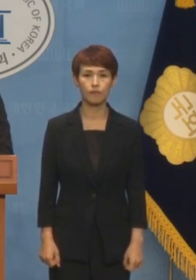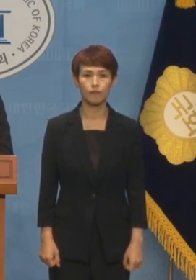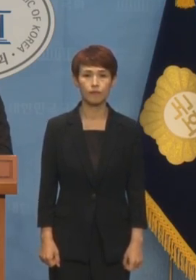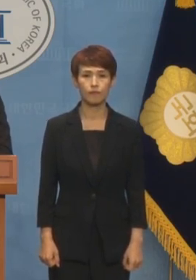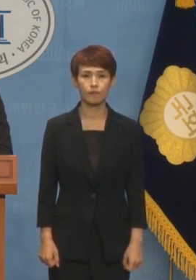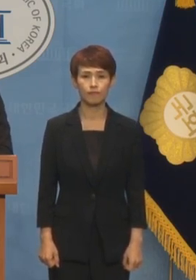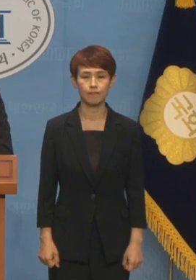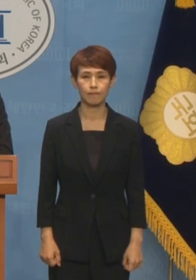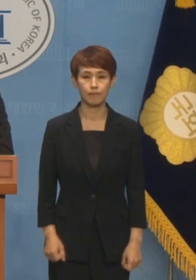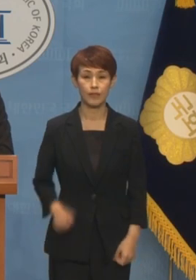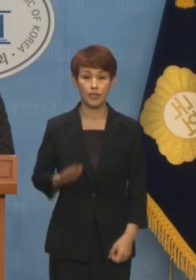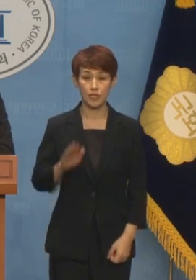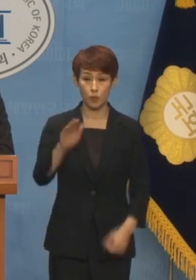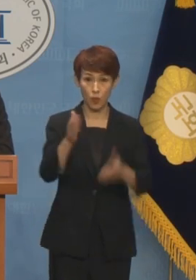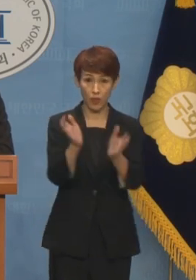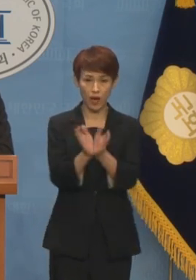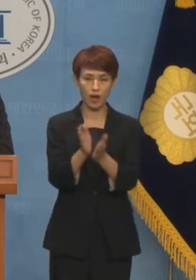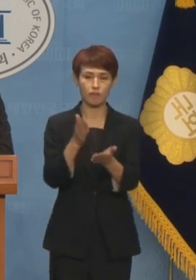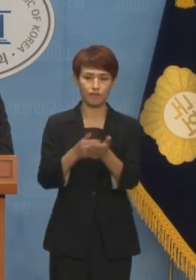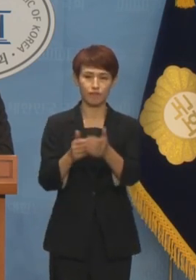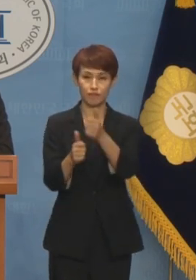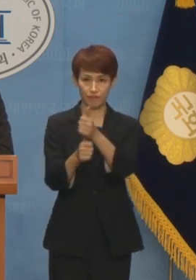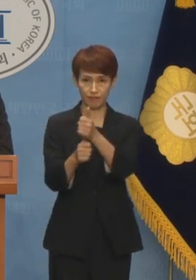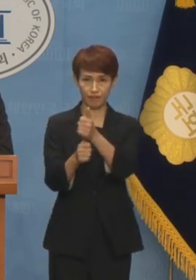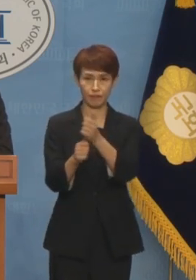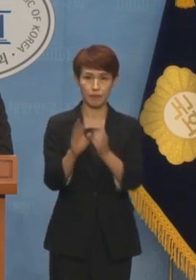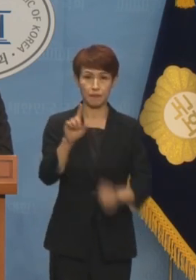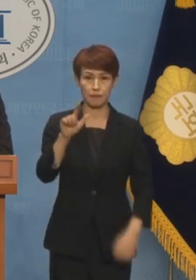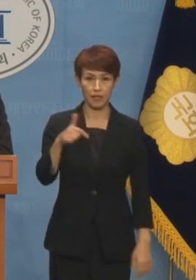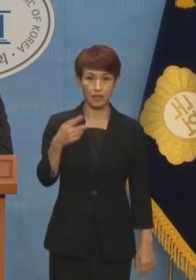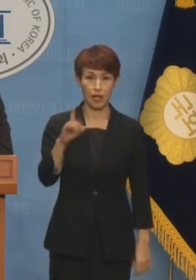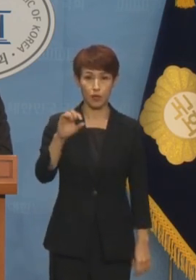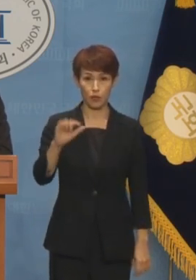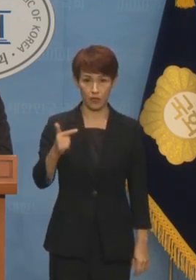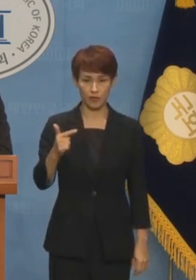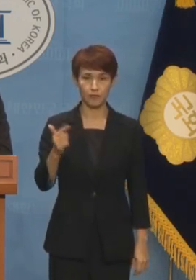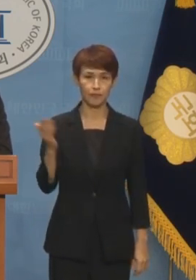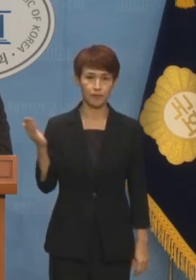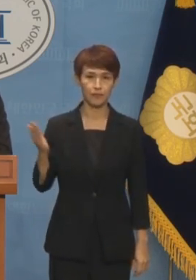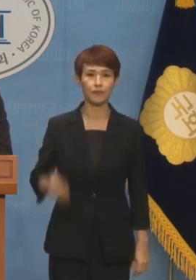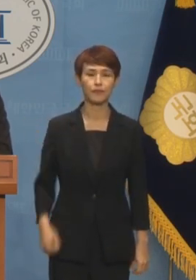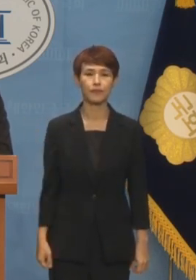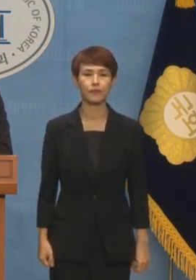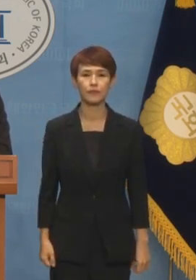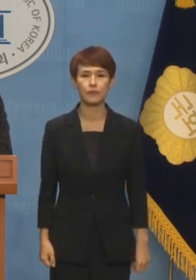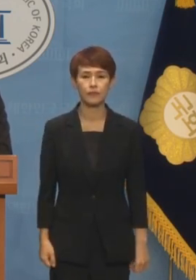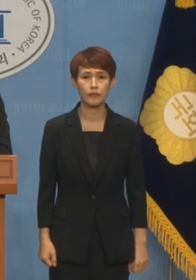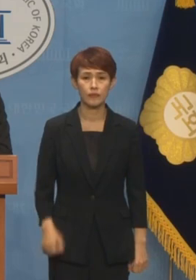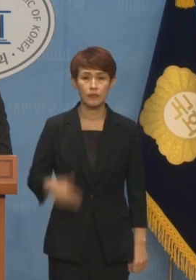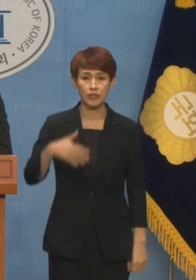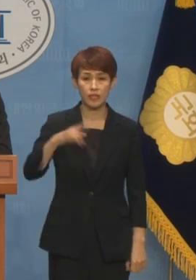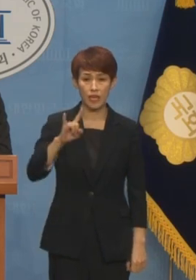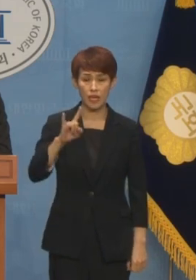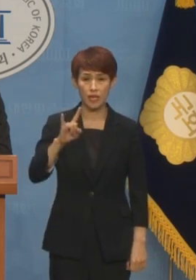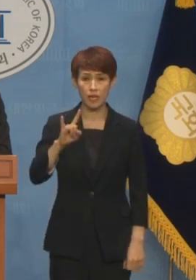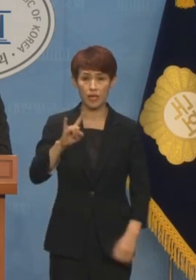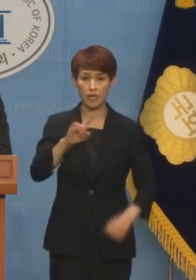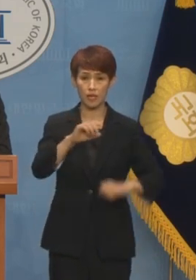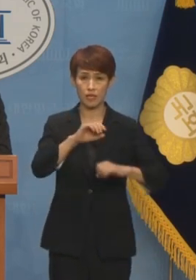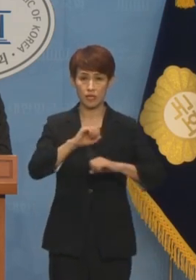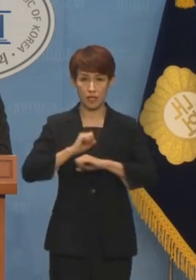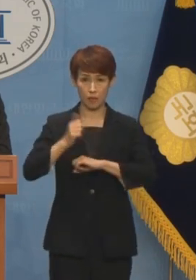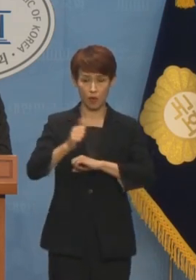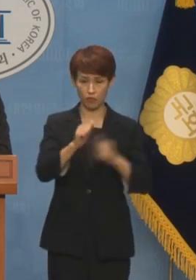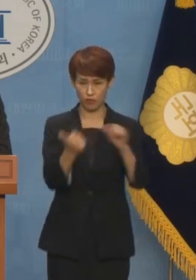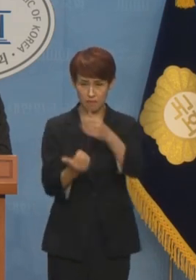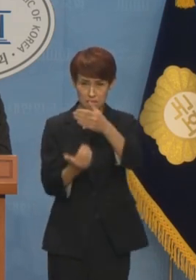네, 진보당 부대변인 박태훈입니다. 오늘 오전 브리핑 2건 진행하겠습니다. 최상병 사망 사건